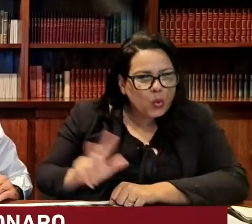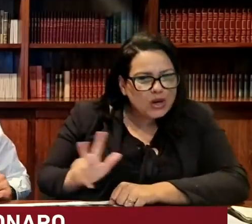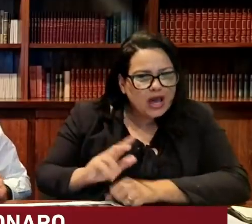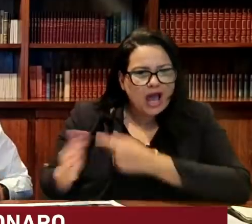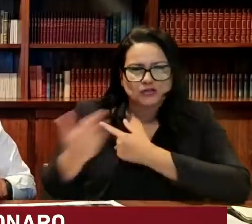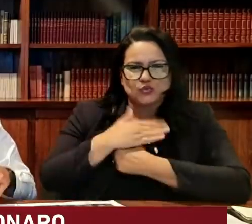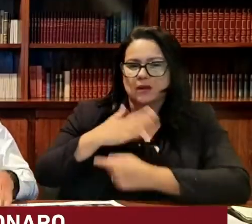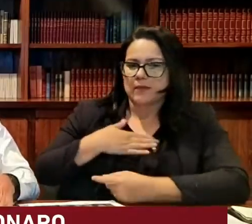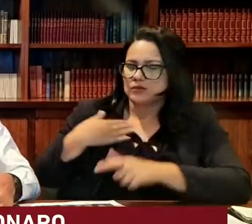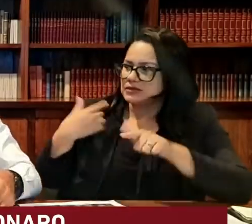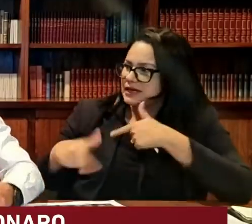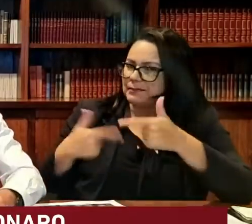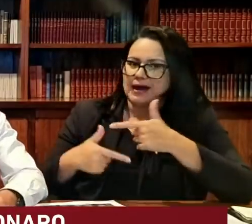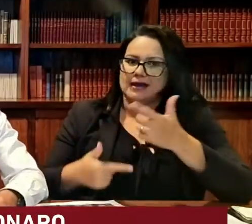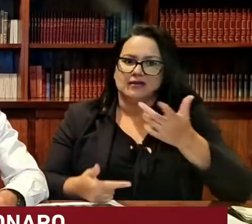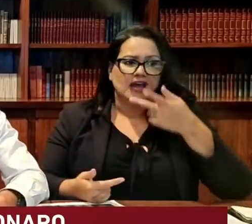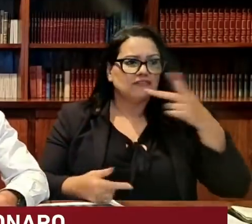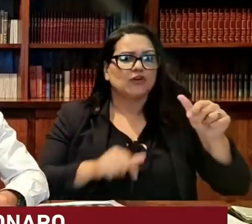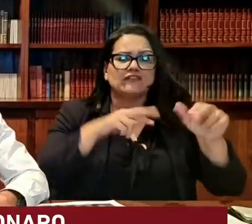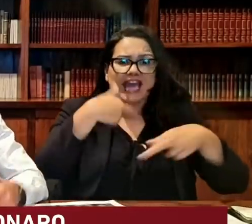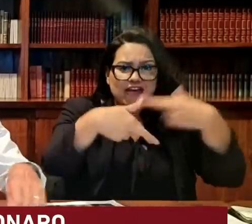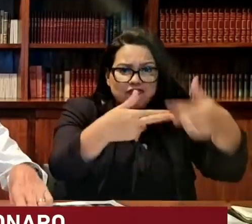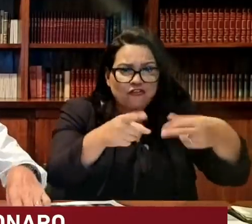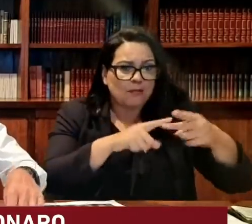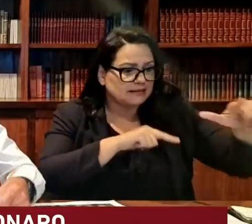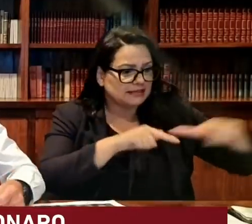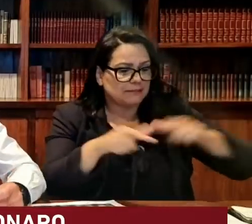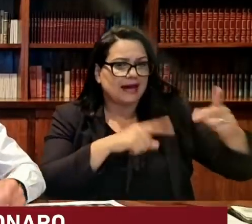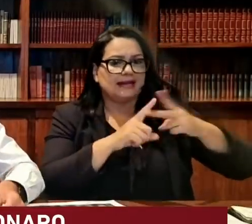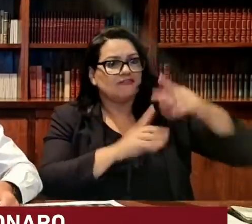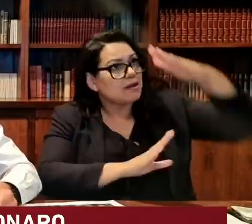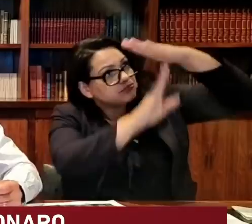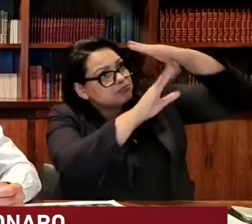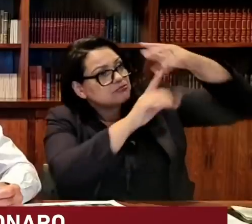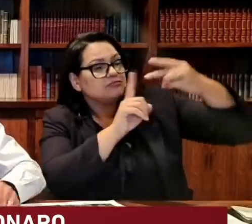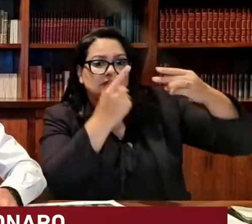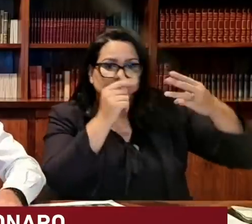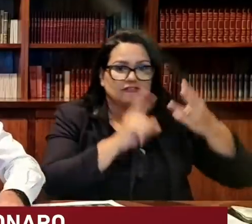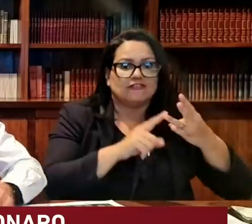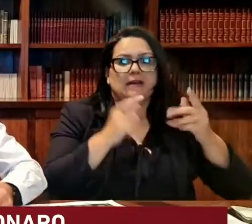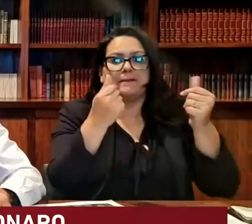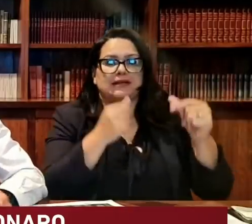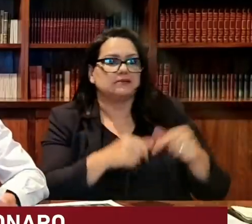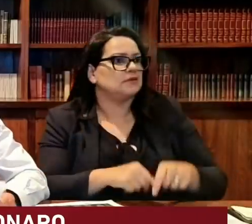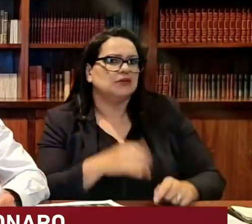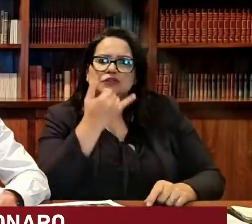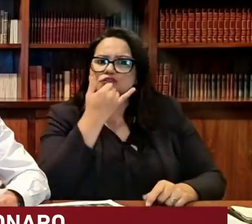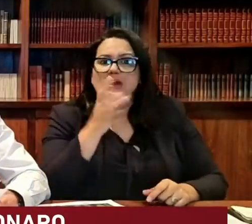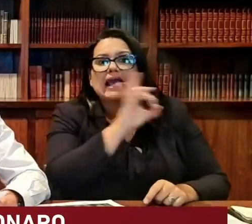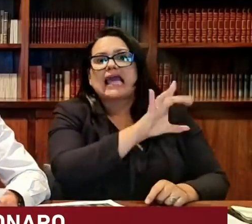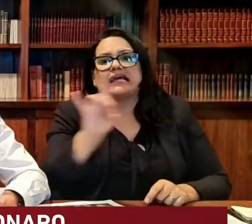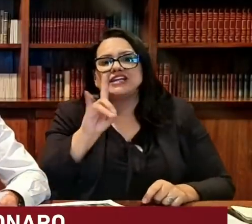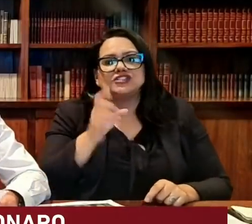porque depois de falar que vai tirar a reforma trabalhista, que vai revogar teto, que vai congelar preço, cada dia ele solta uma pérola